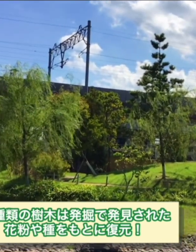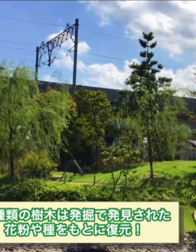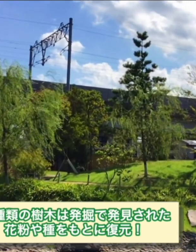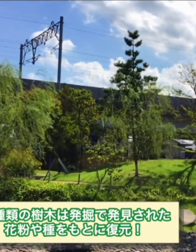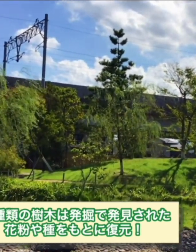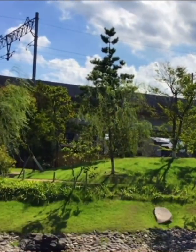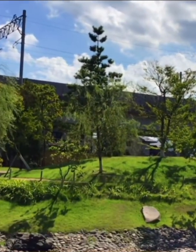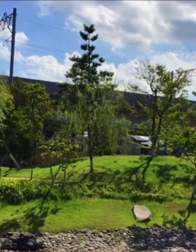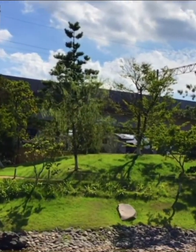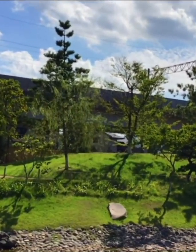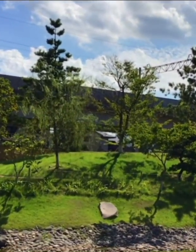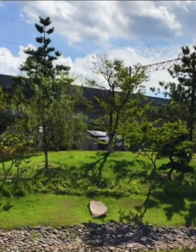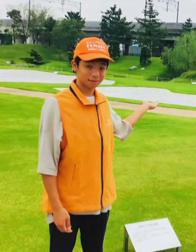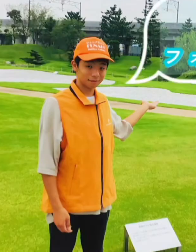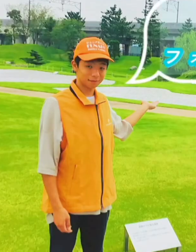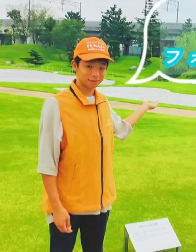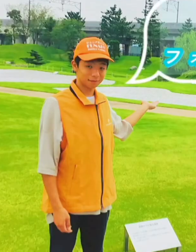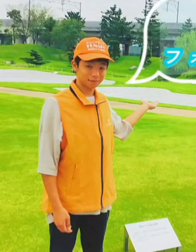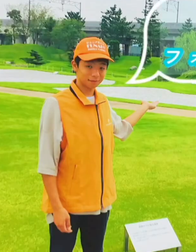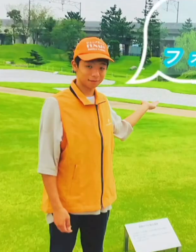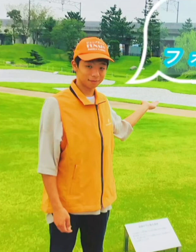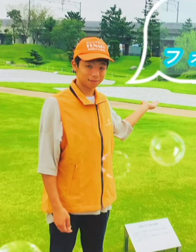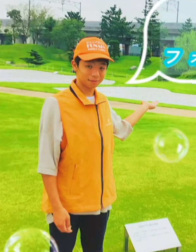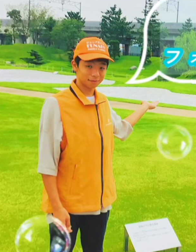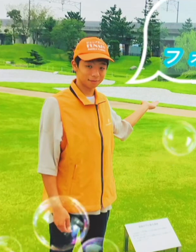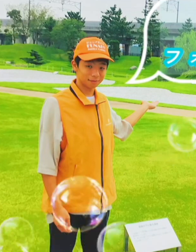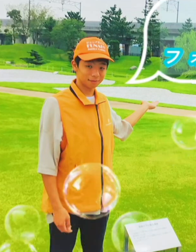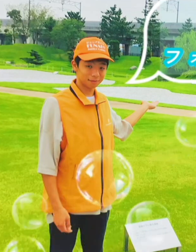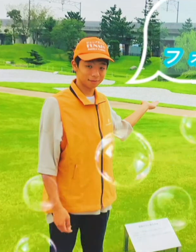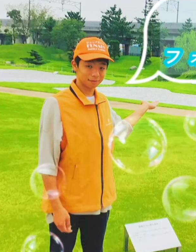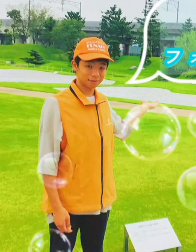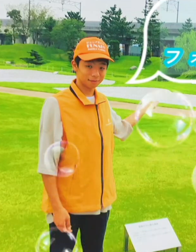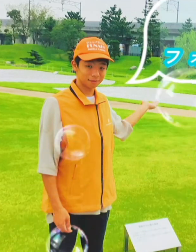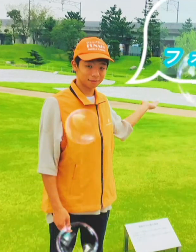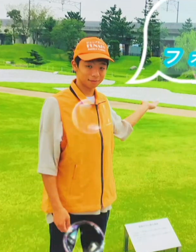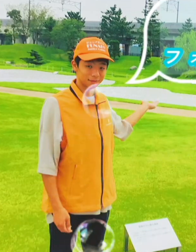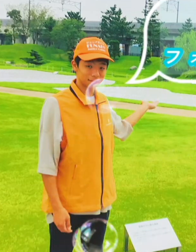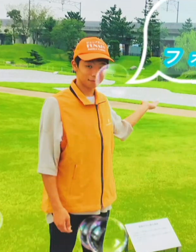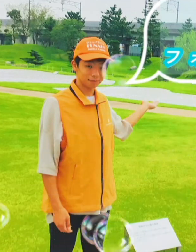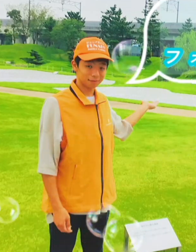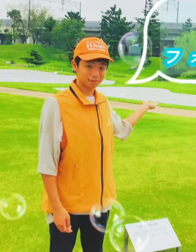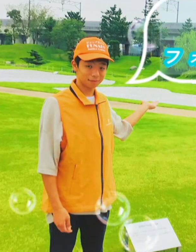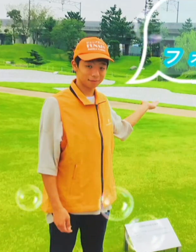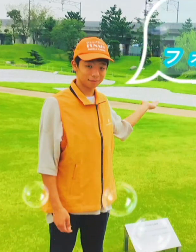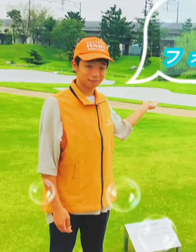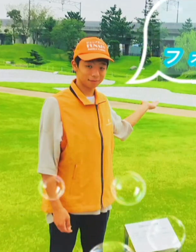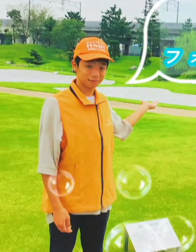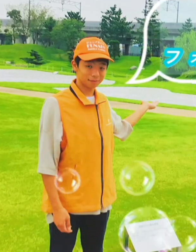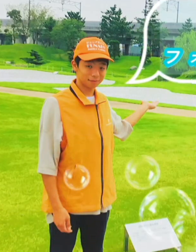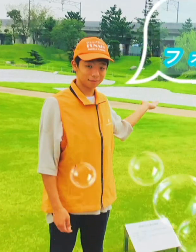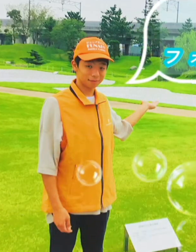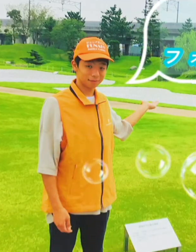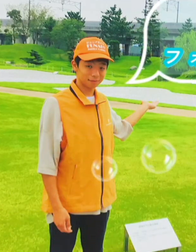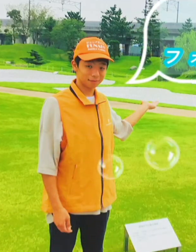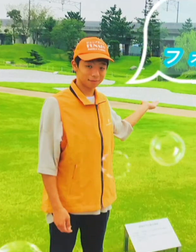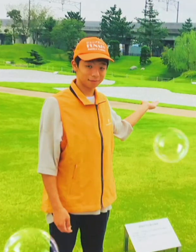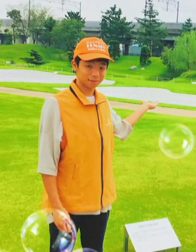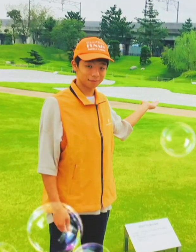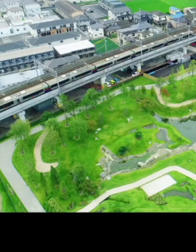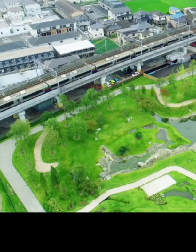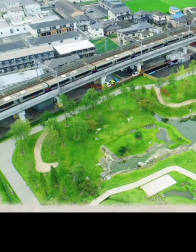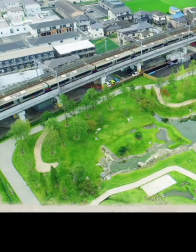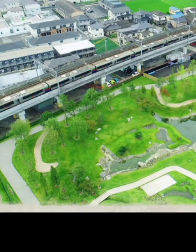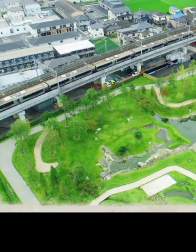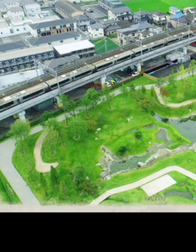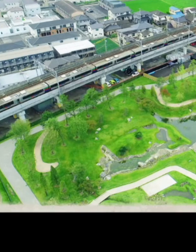粉や種をもとに植えられています。最後におすすめの撮影場所を2つ紹介したいと思います。1つ